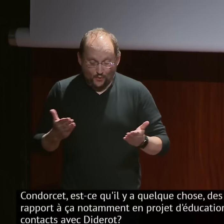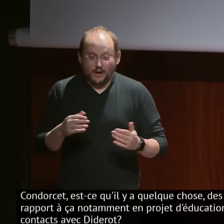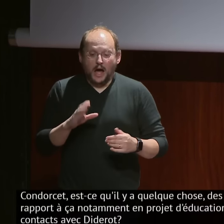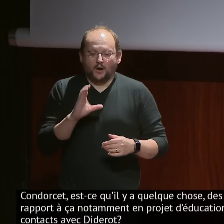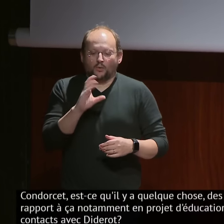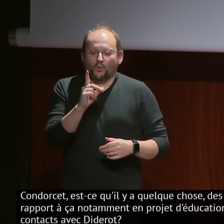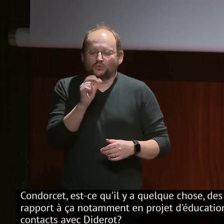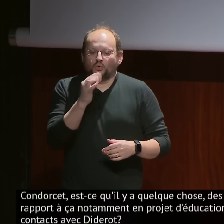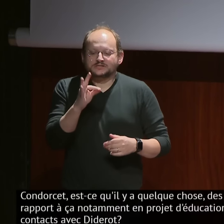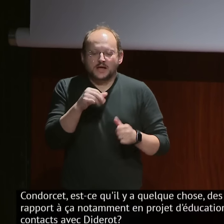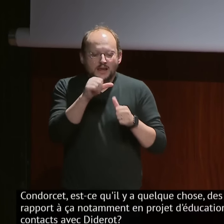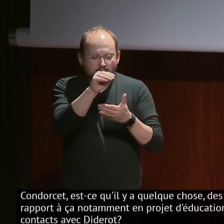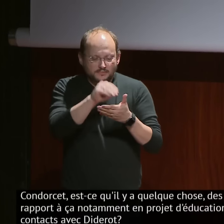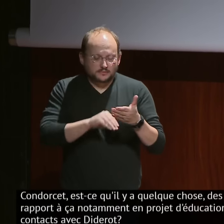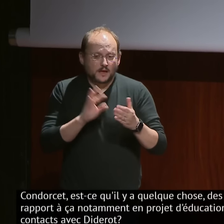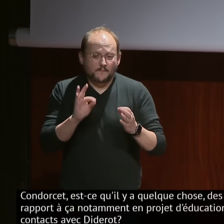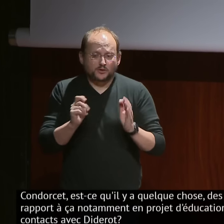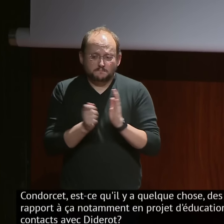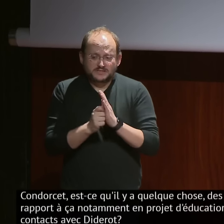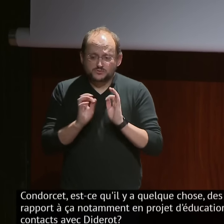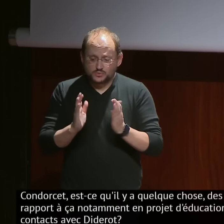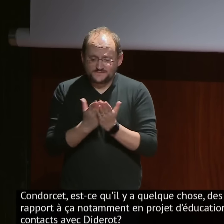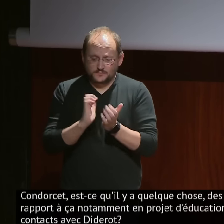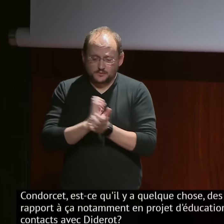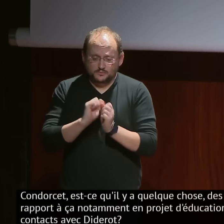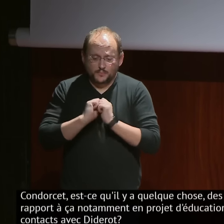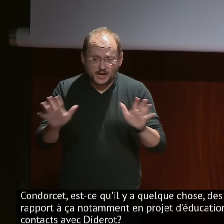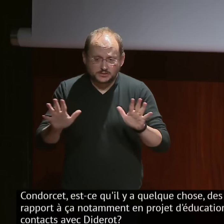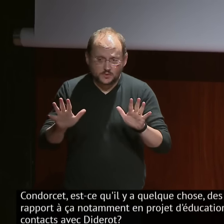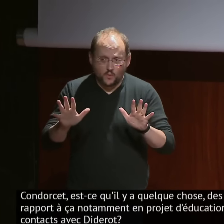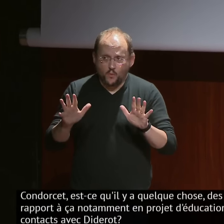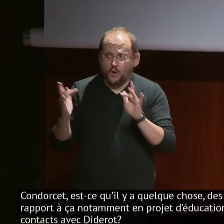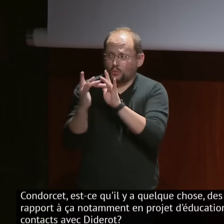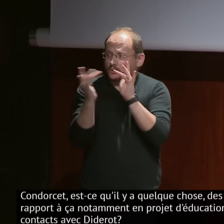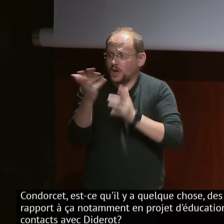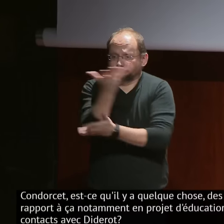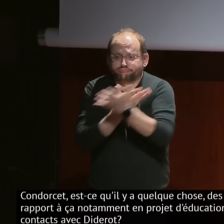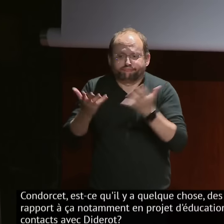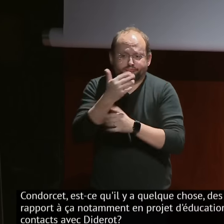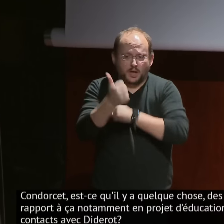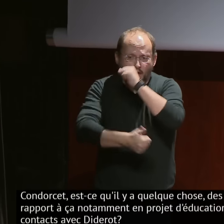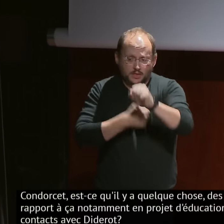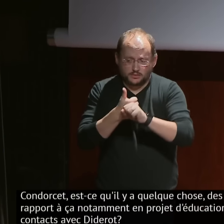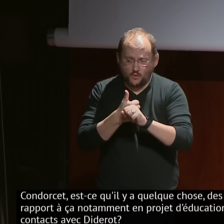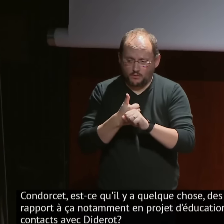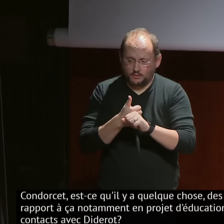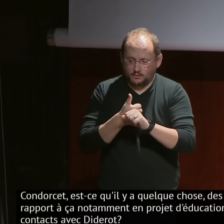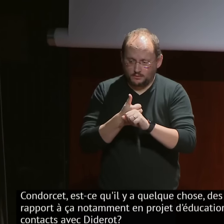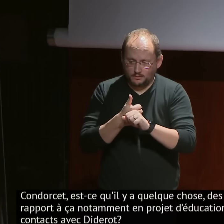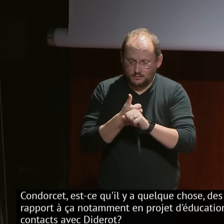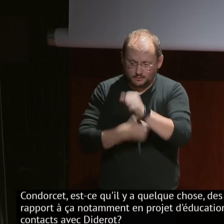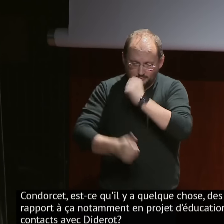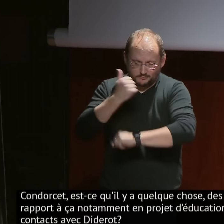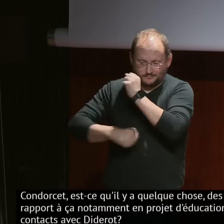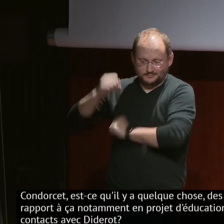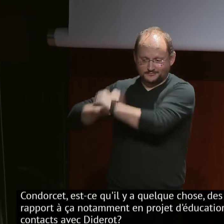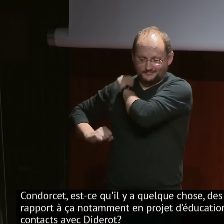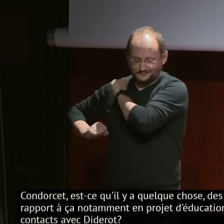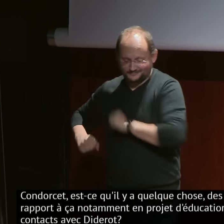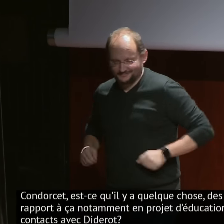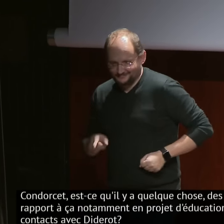Alors, franchement, attends.